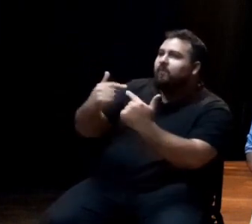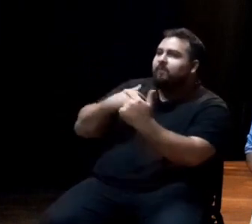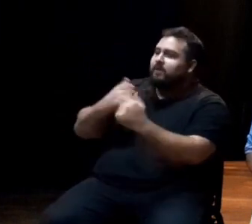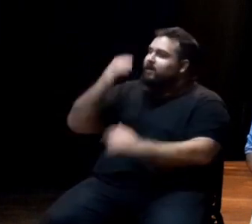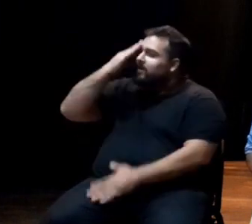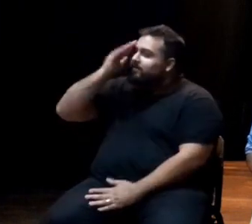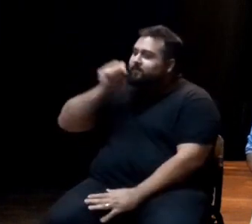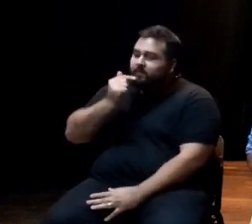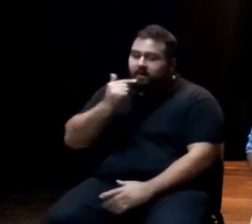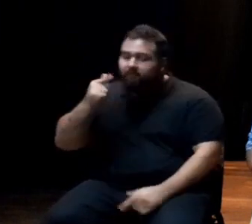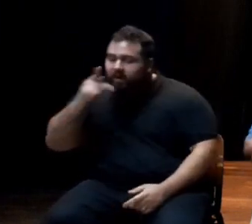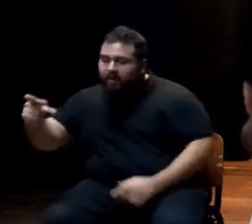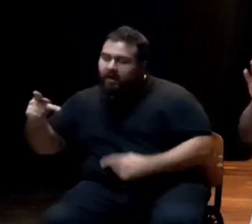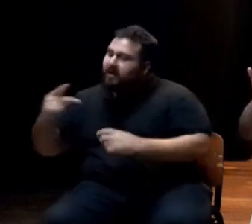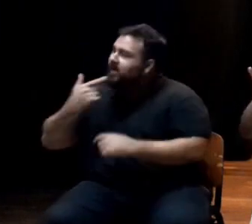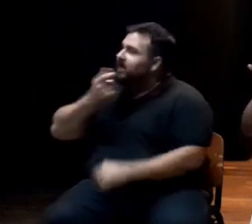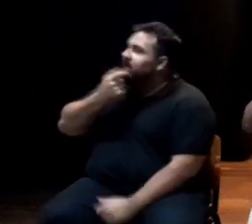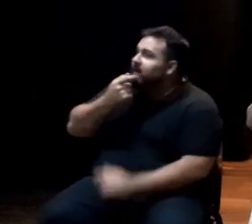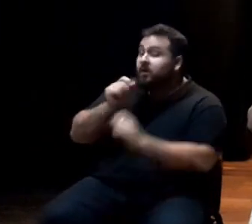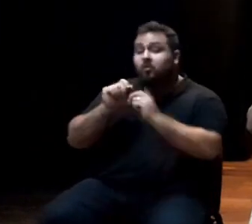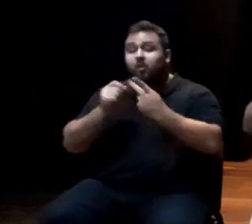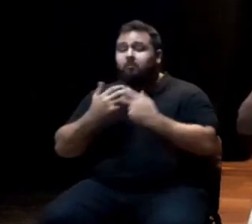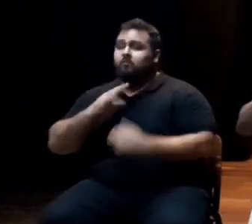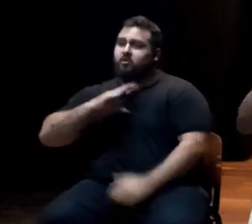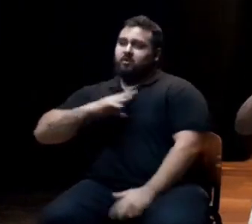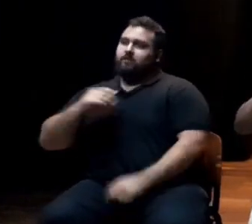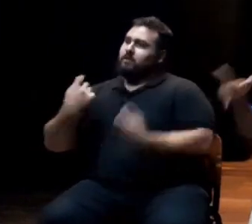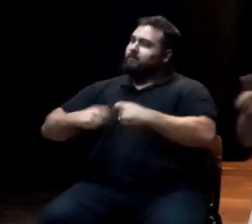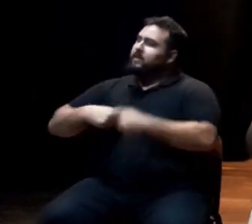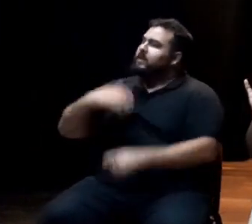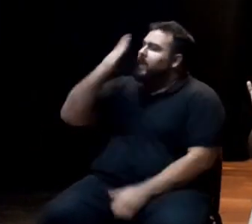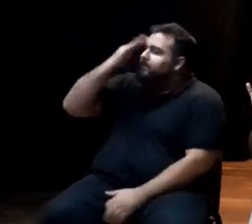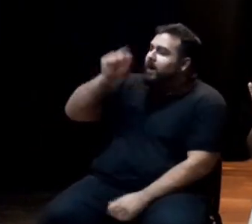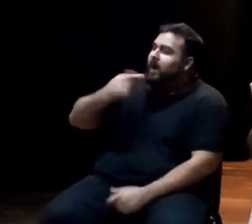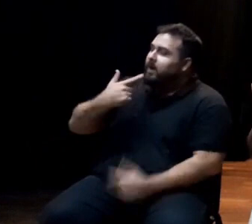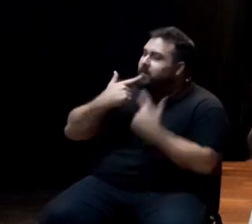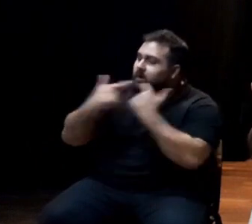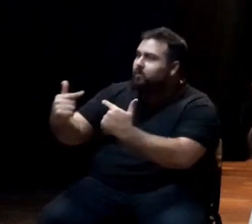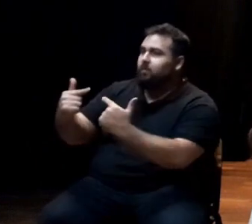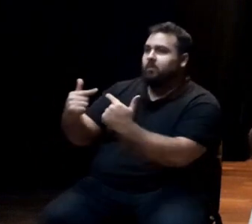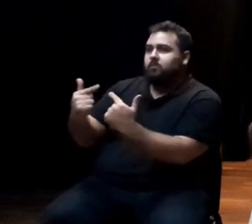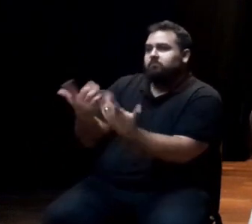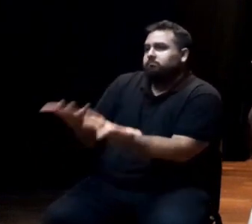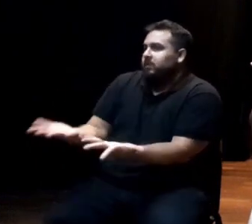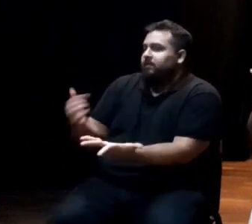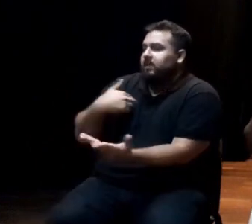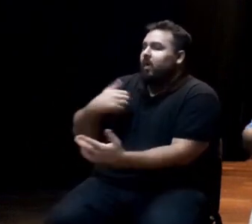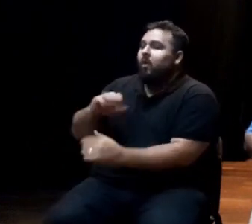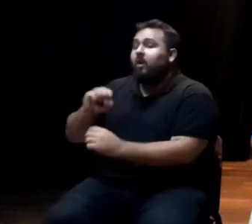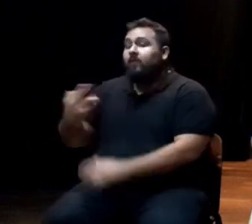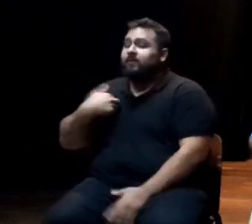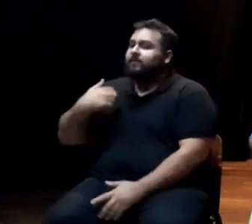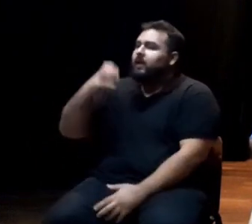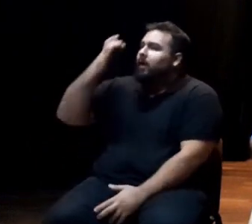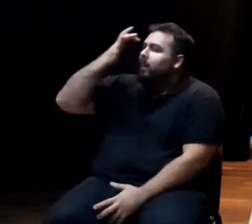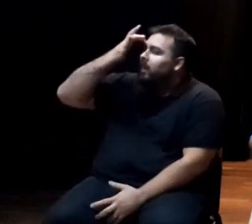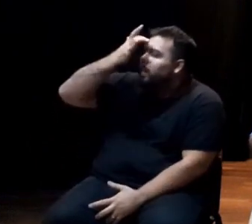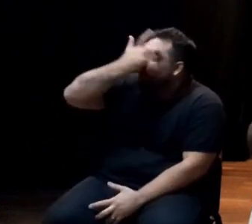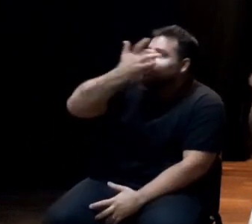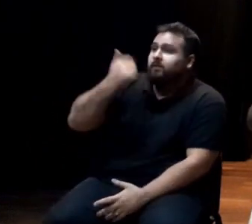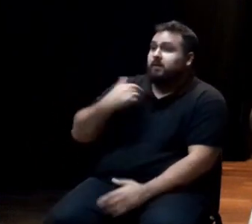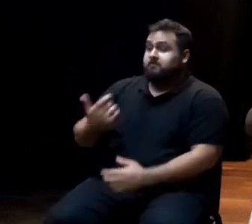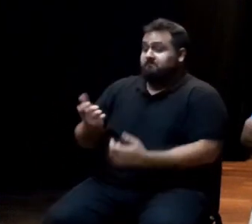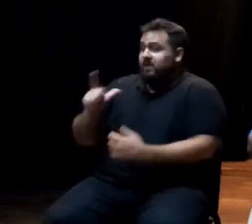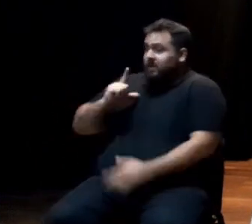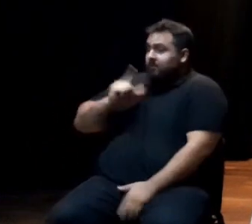inglês ou português, se você quer ir de outro país, você é obrigado a saber a língua. Ou você vai boiar. Não é obrigado a ter ali uma pessoa para